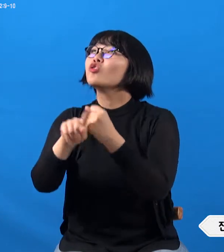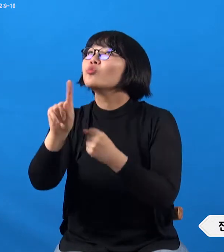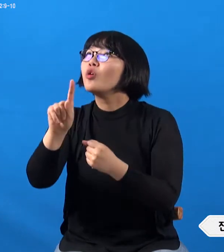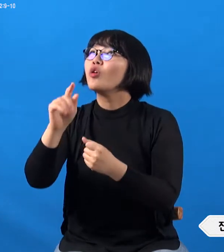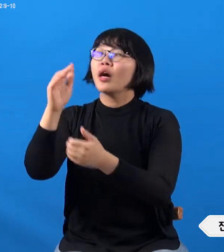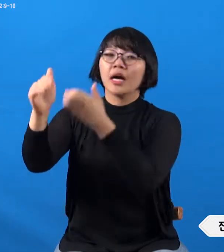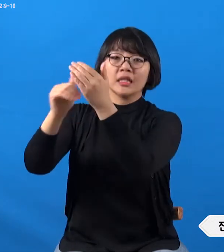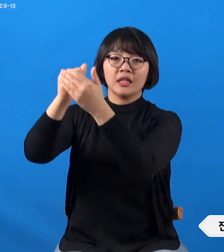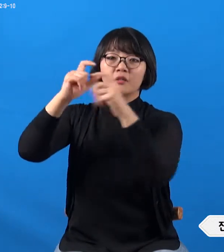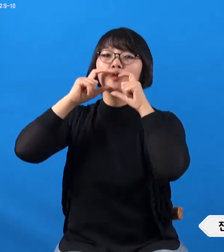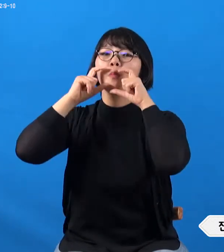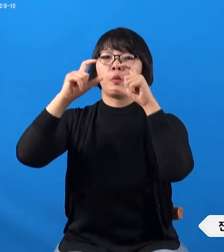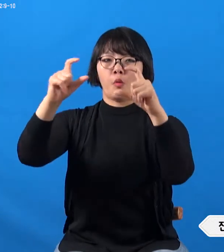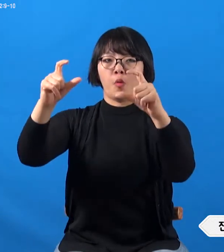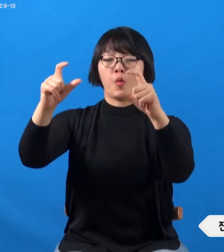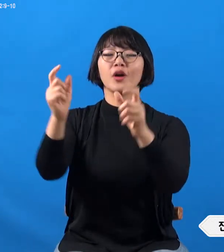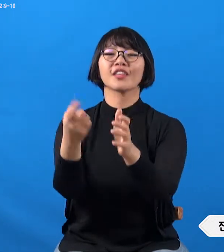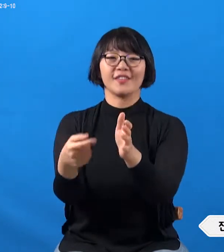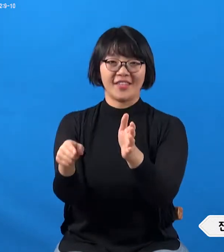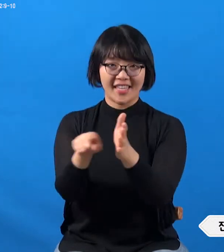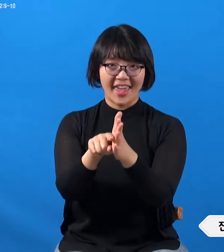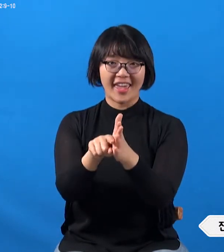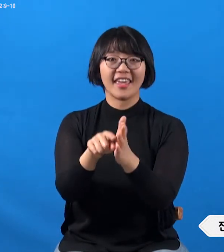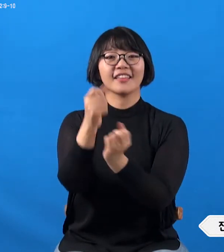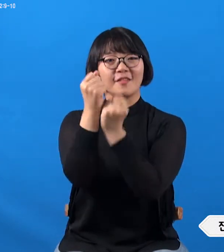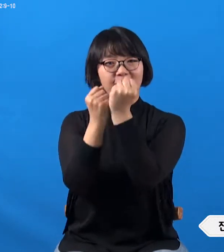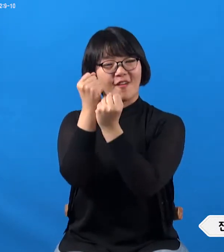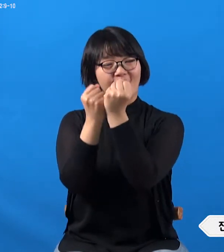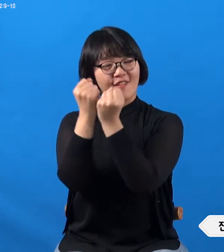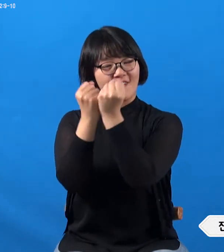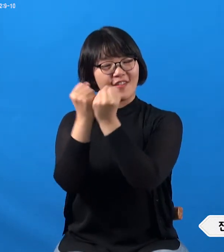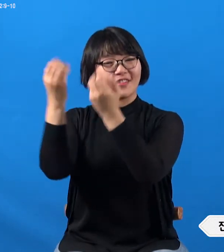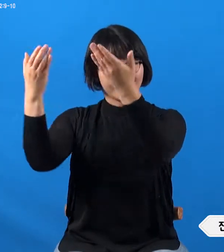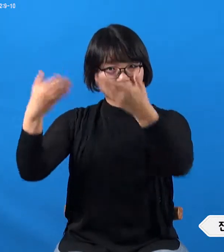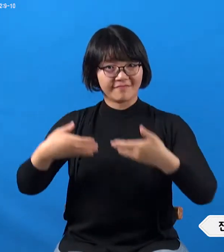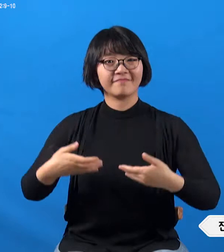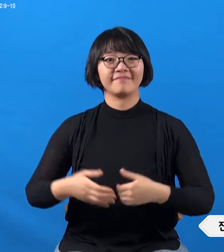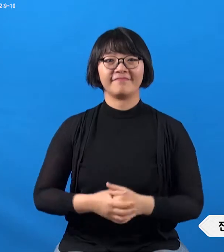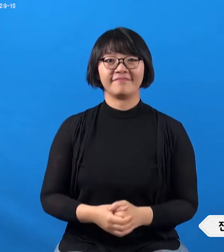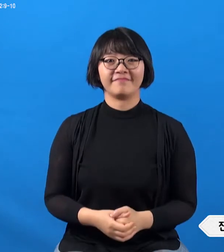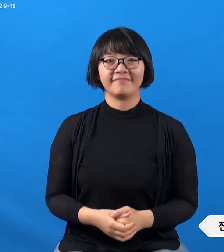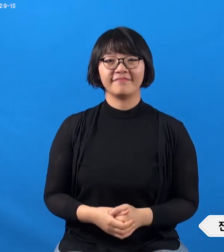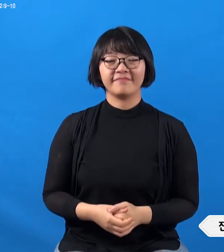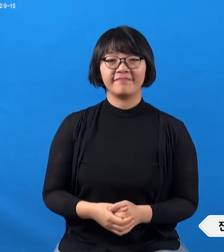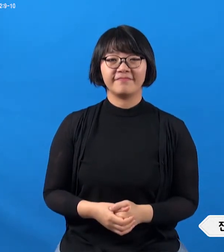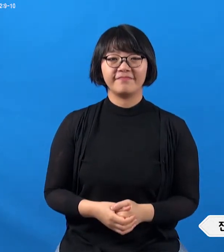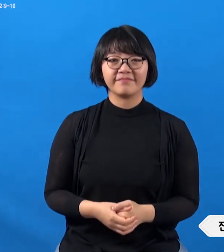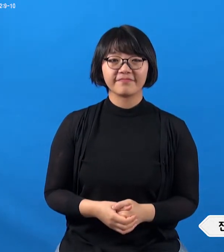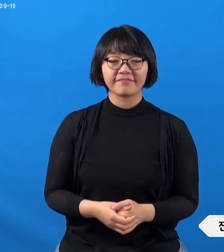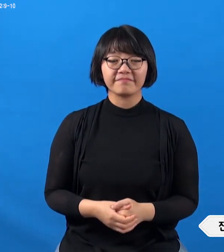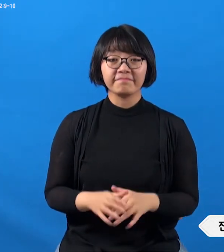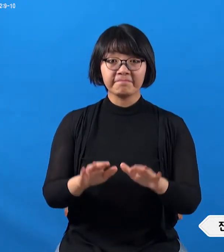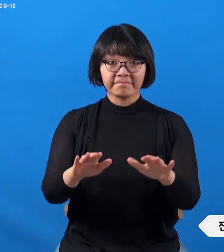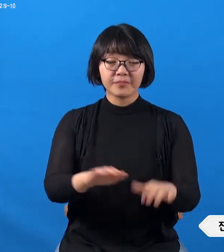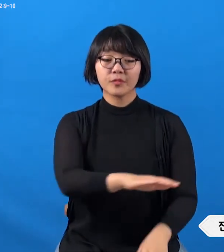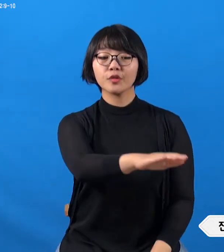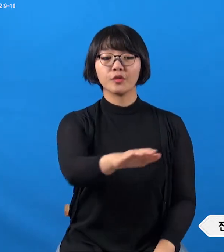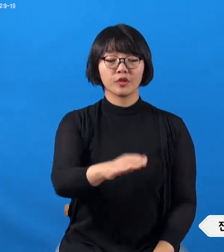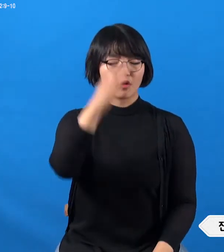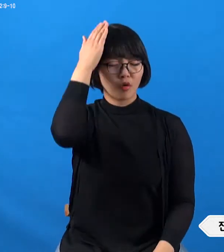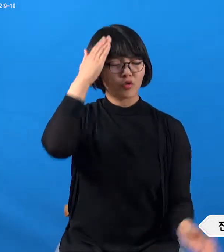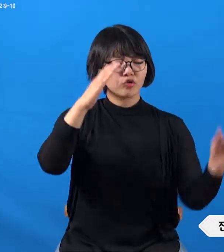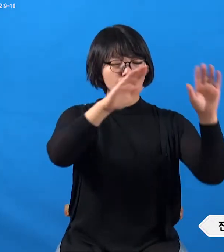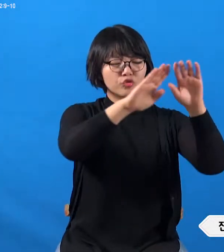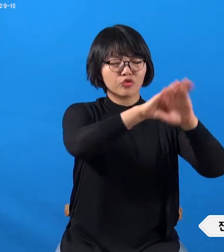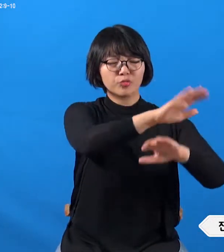그 하나님을 선포해야 함을 우리 가운데 말씀하고 계심을 봅니다. 그래서 너희를